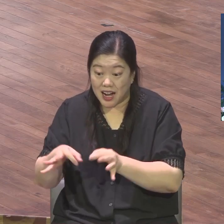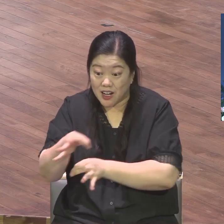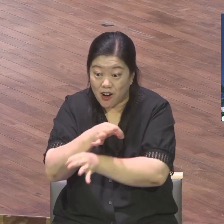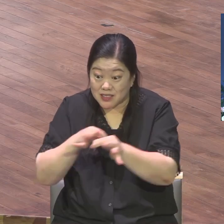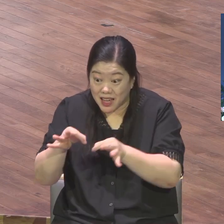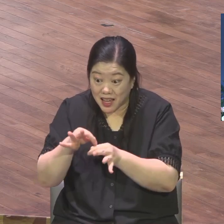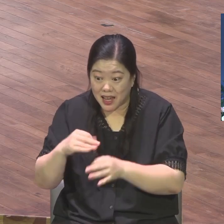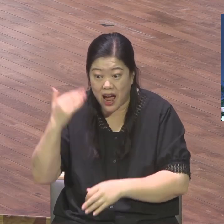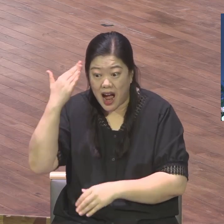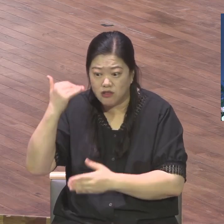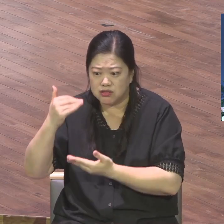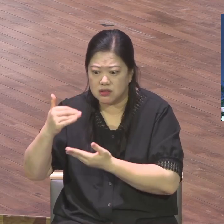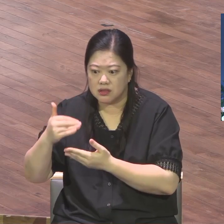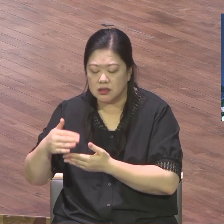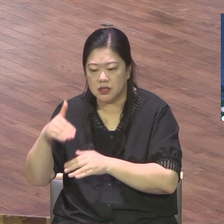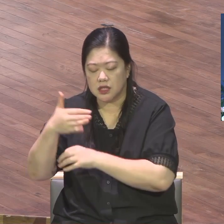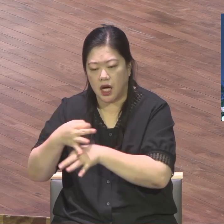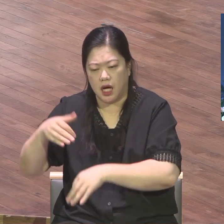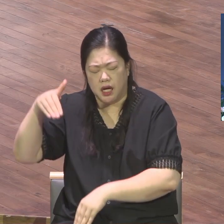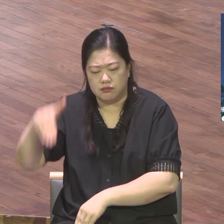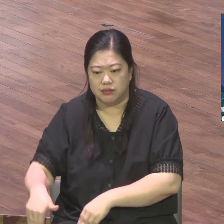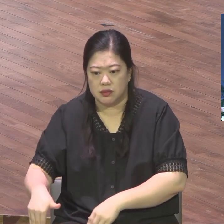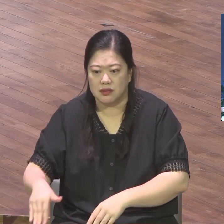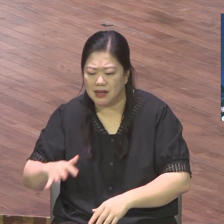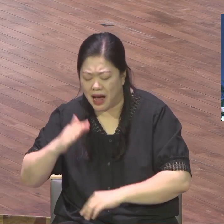마르코스란 대통령 나타나 거지 만들어 버렸어.